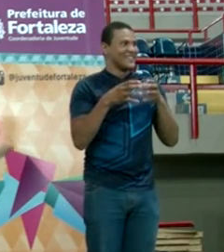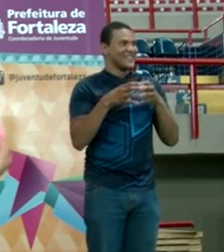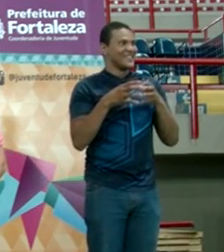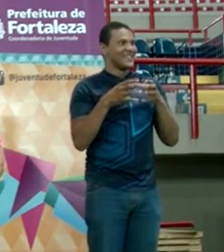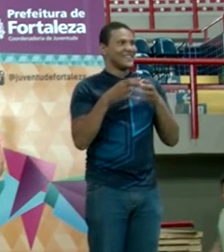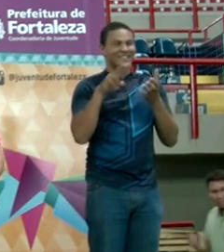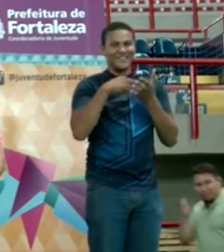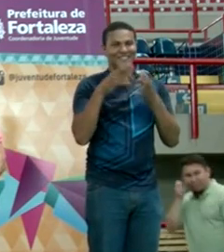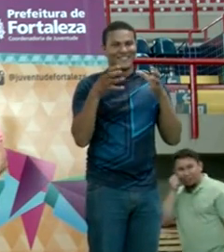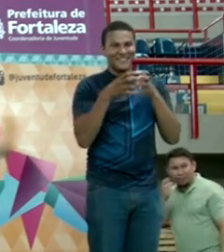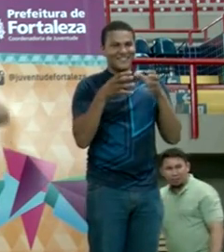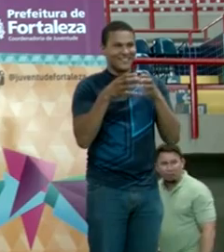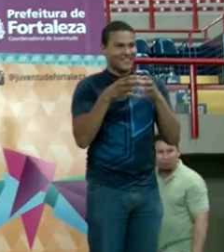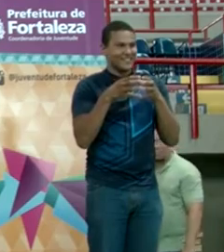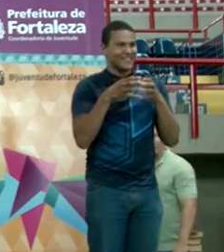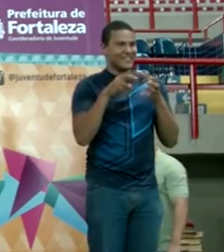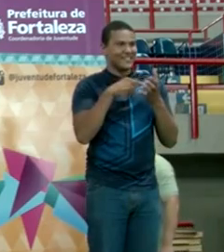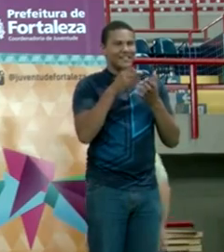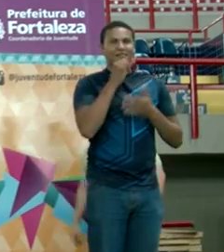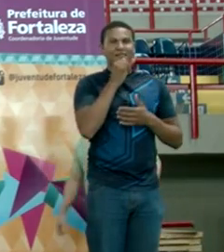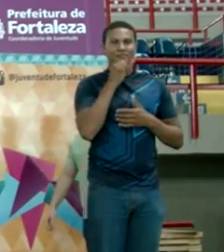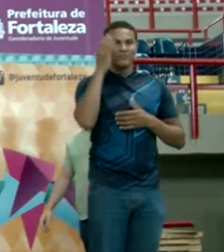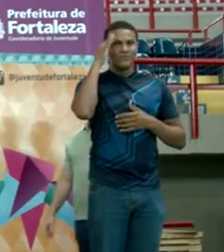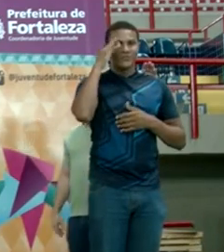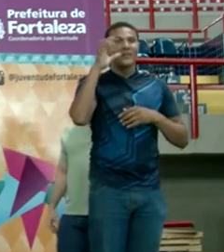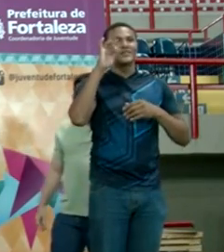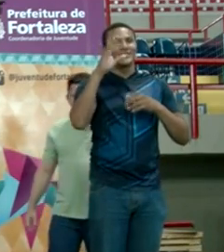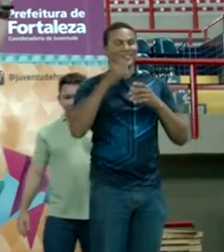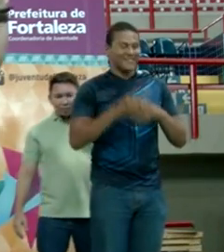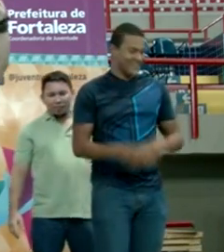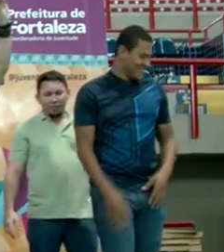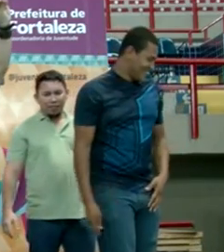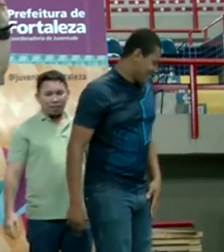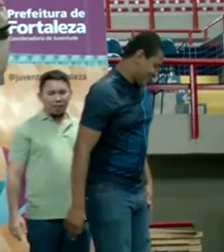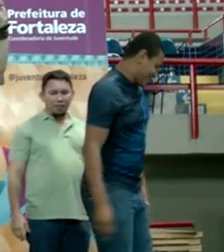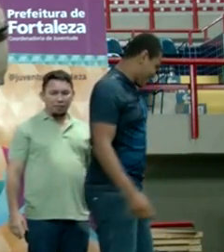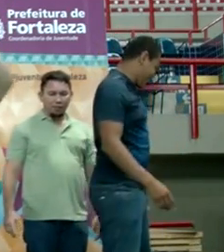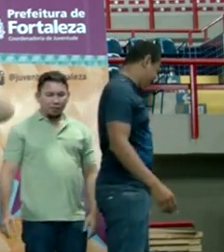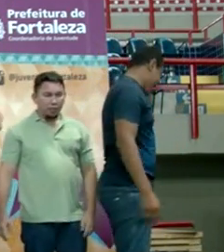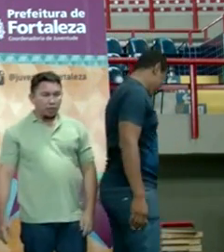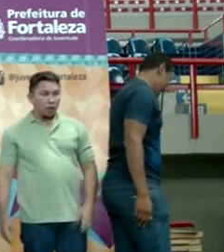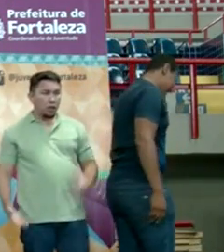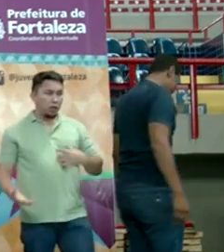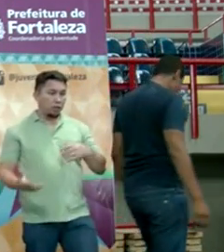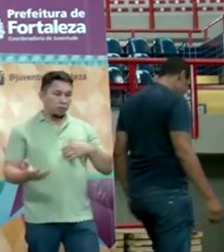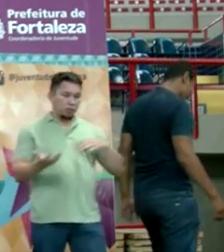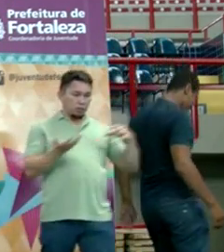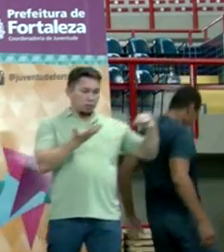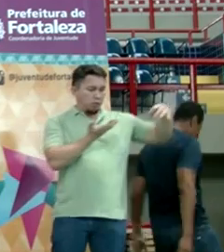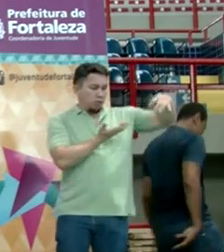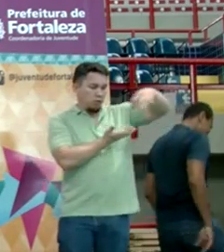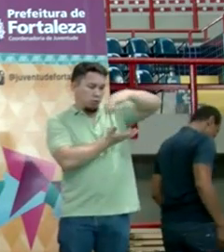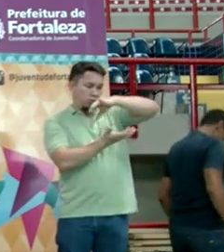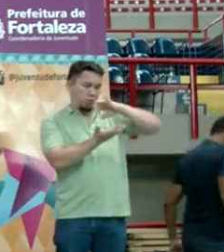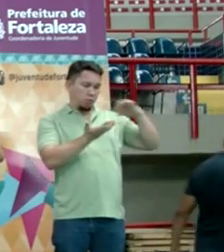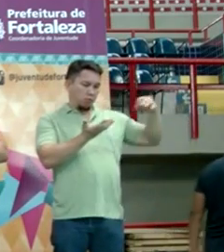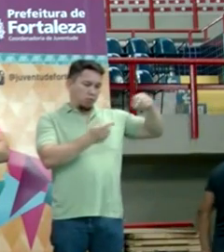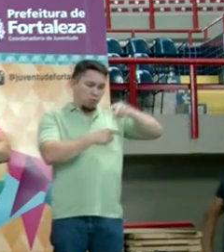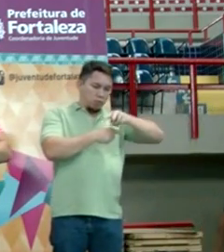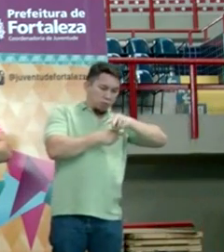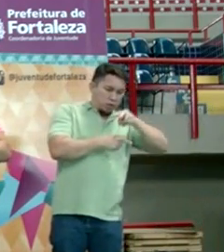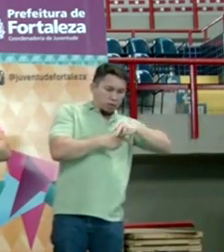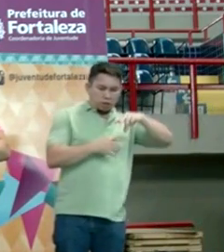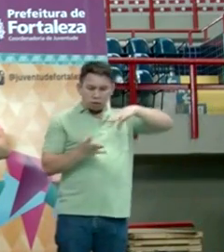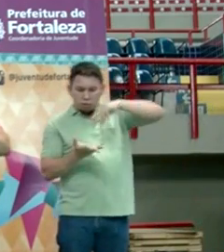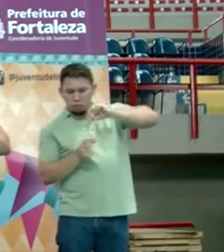só um símbolo, meu filho. Eu quero conquistar o espaço para botar satélite. Para que serve satélite? Quem tiver satélite, vigia o